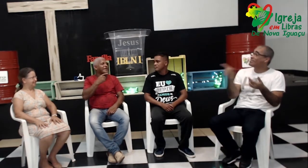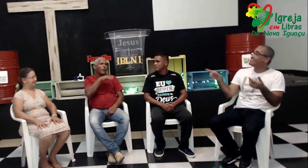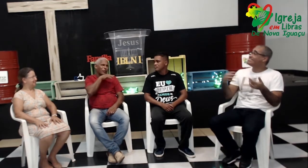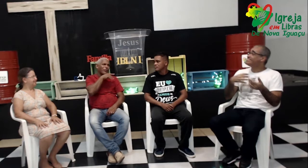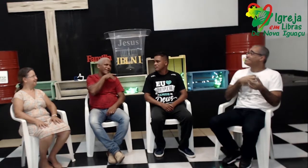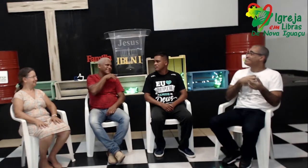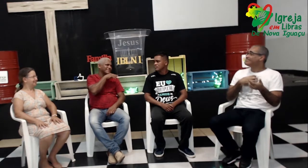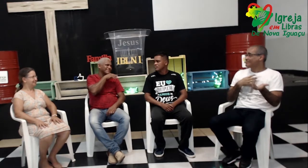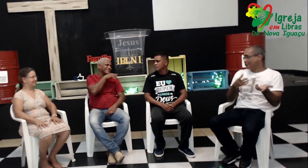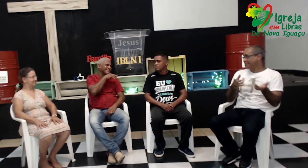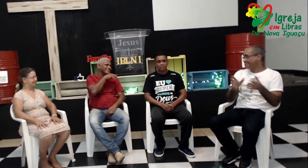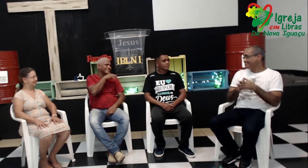comigo também, né?